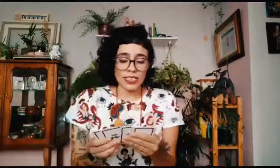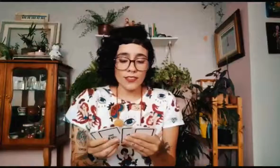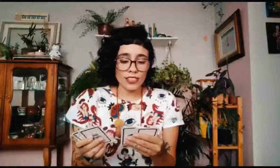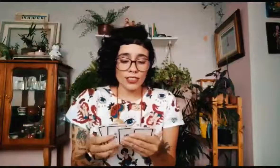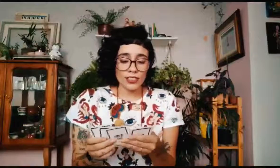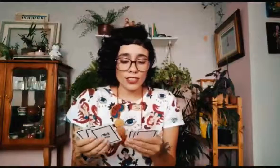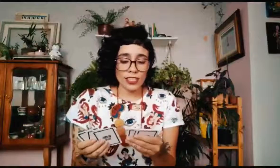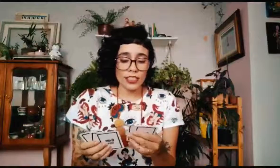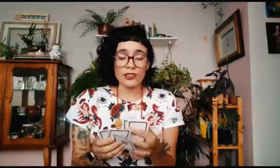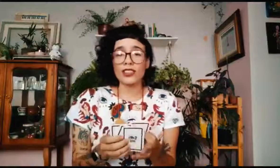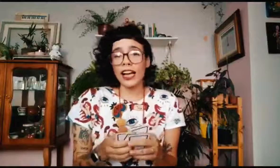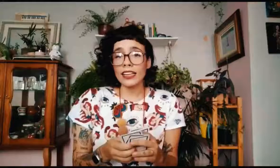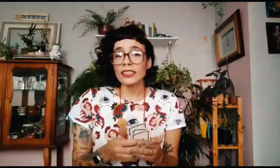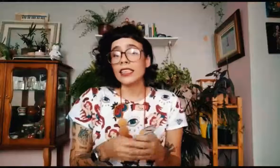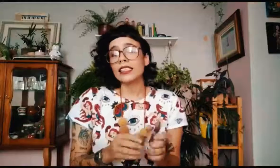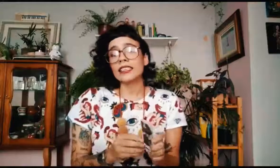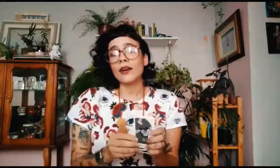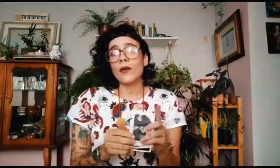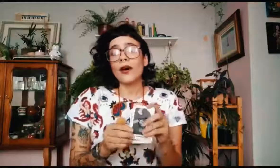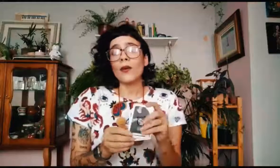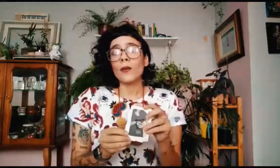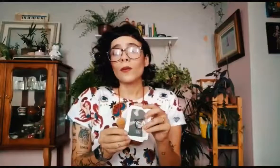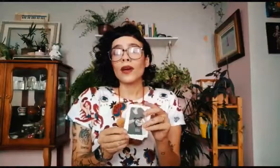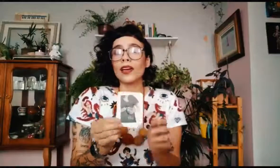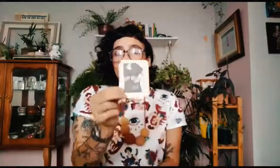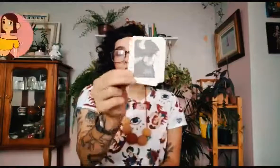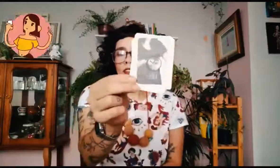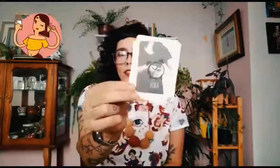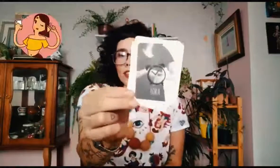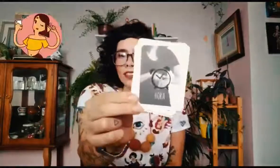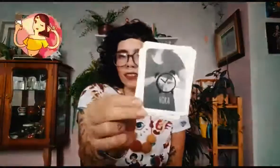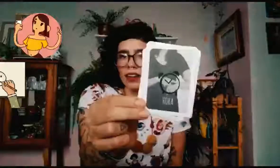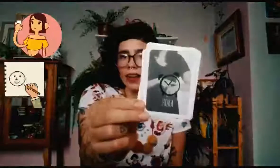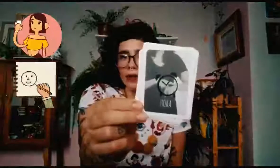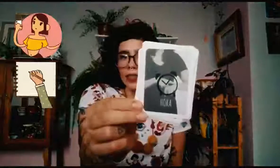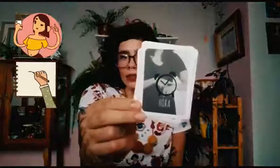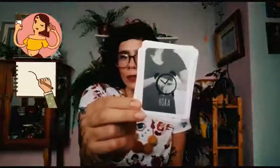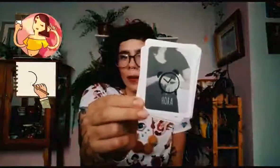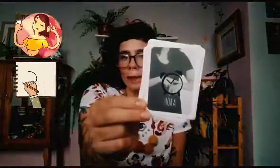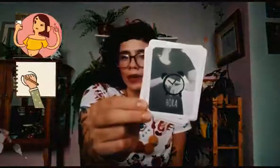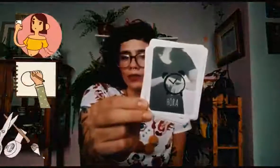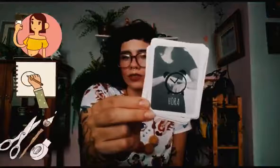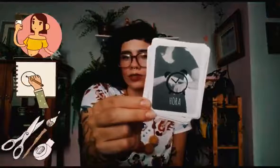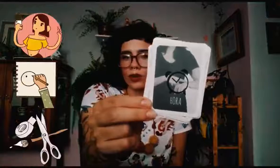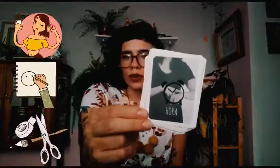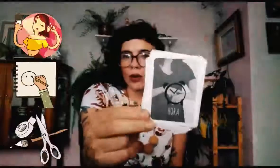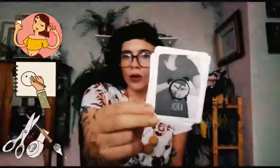acessíveis que a gente tem dentro de casa. Então, fotografia do celular mesmo, papel, tesoura,